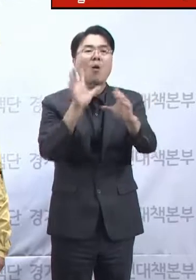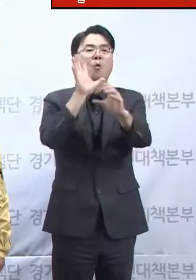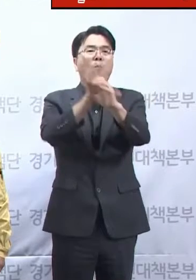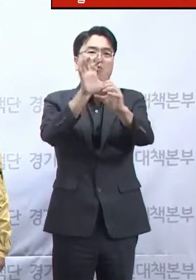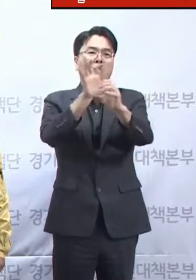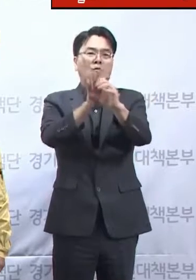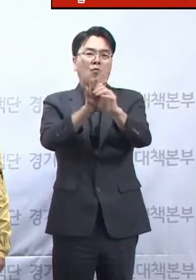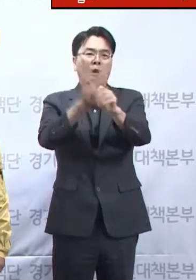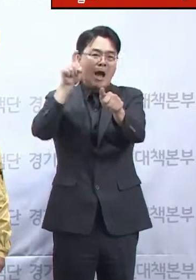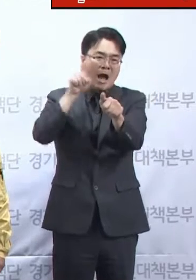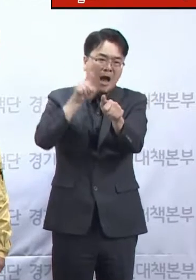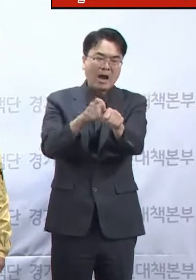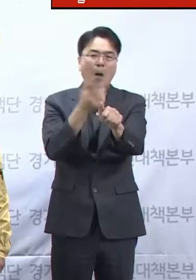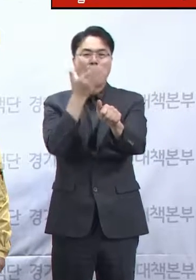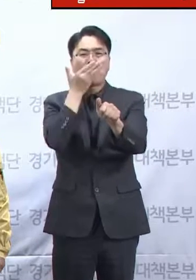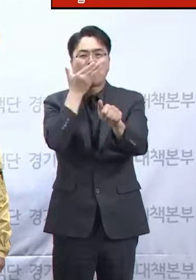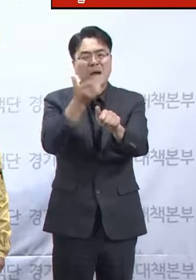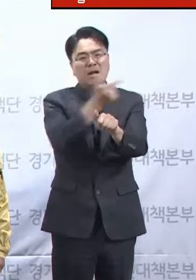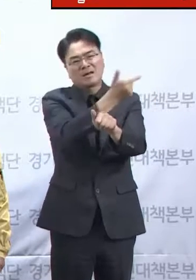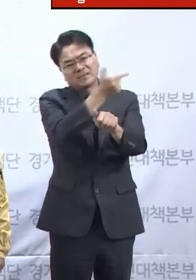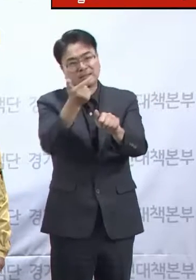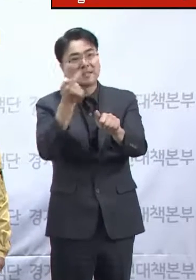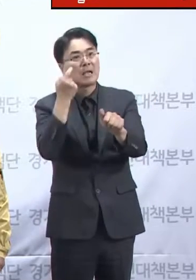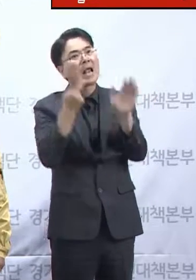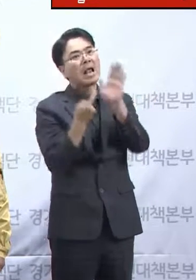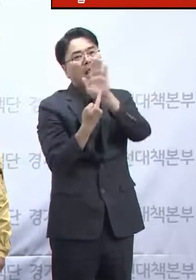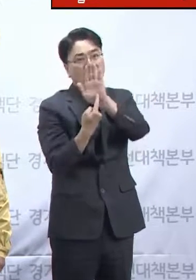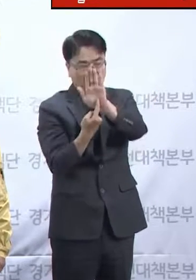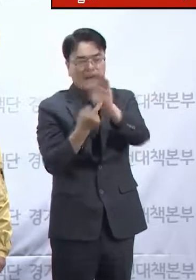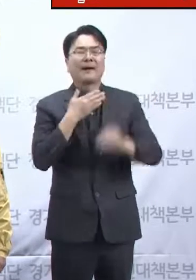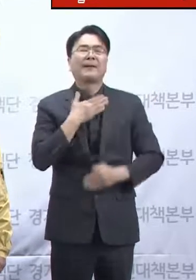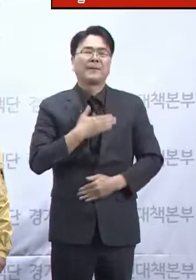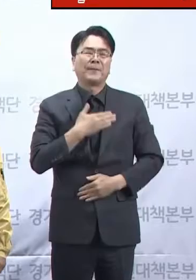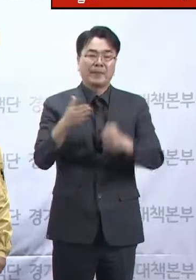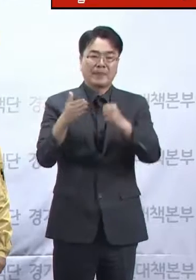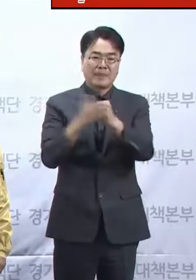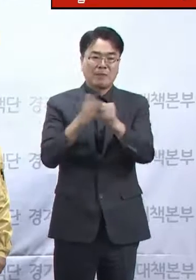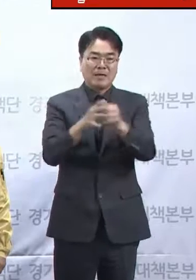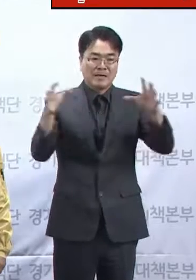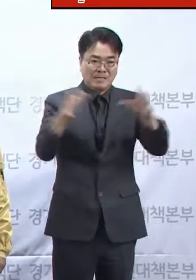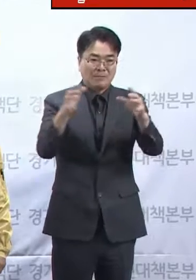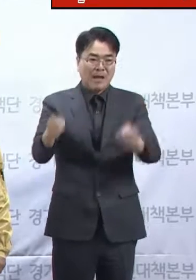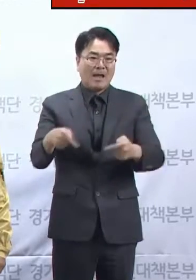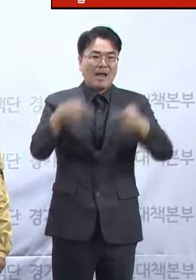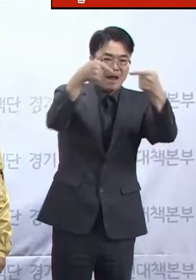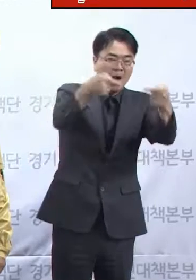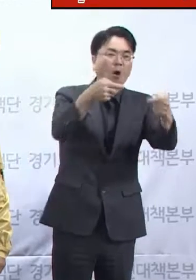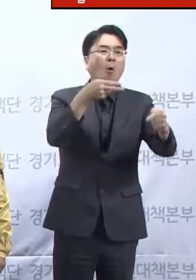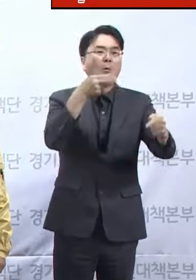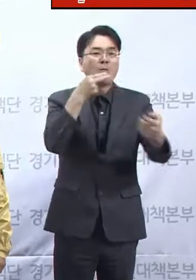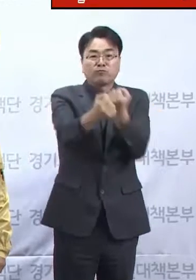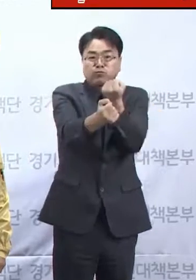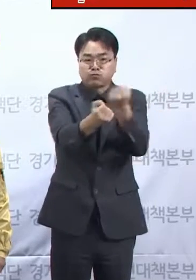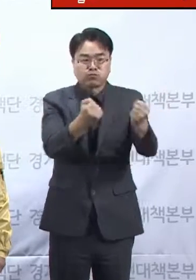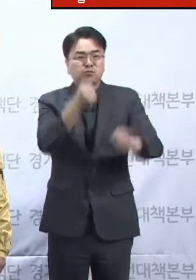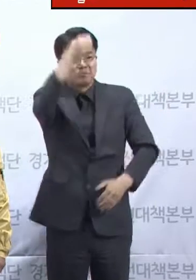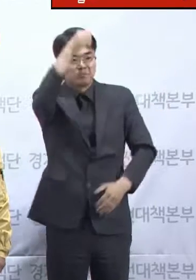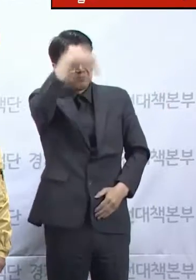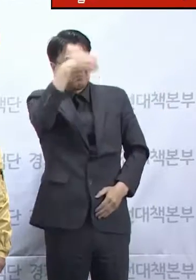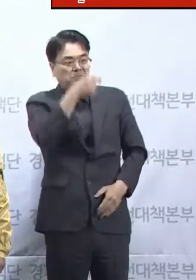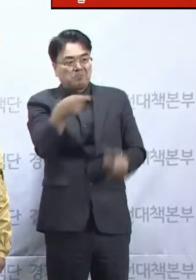감염에 노출되었다고 판단됩니다. 따라서 집회에 가담을 하지 않으셨더라도 단순히